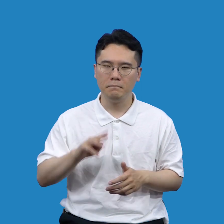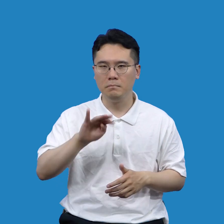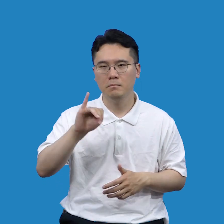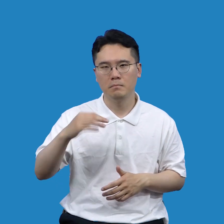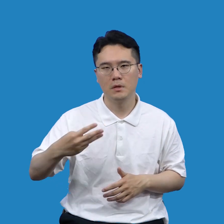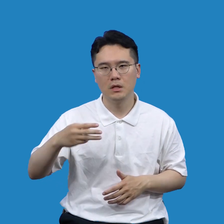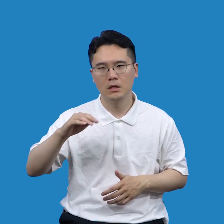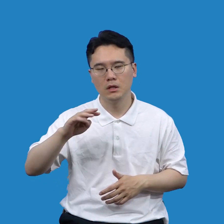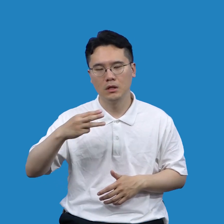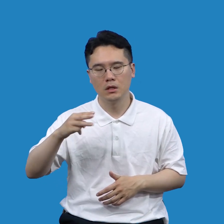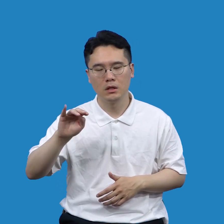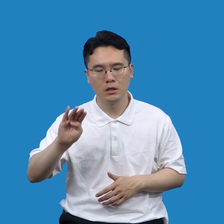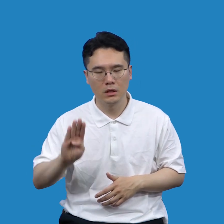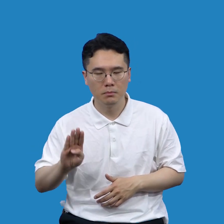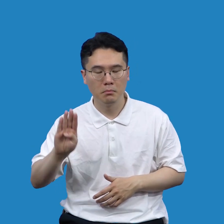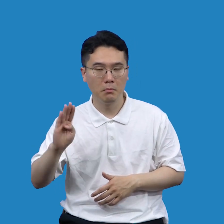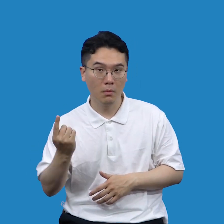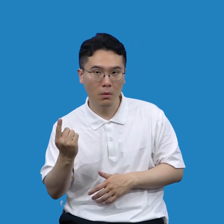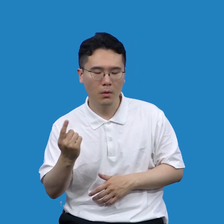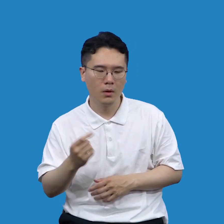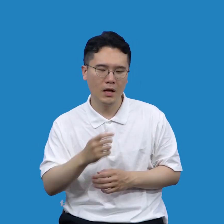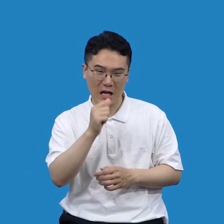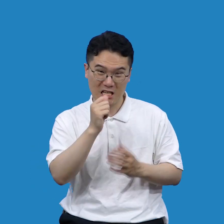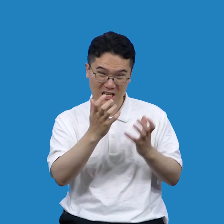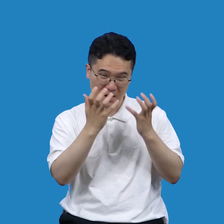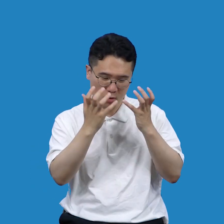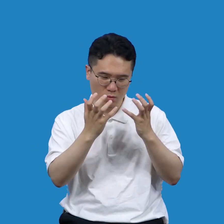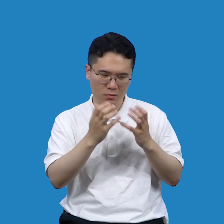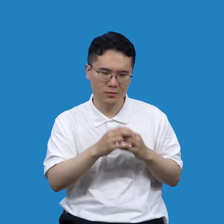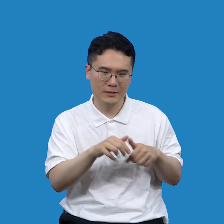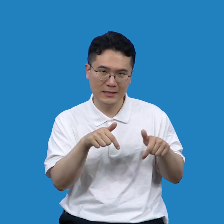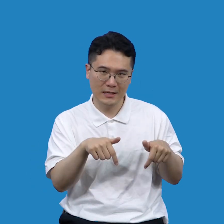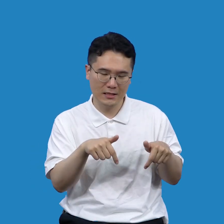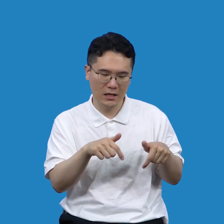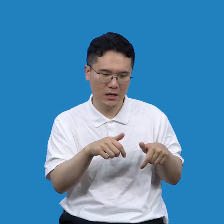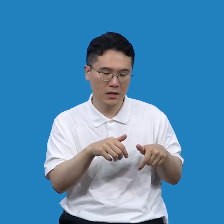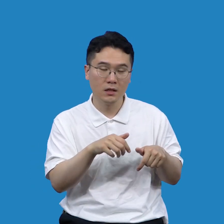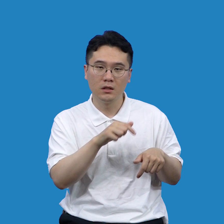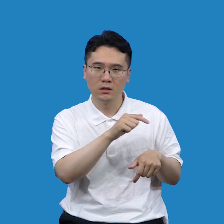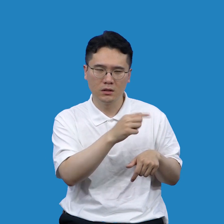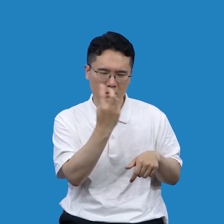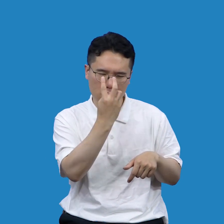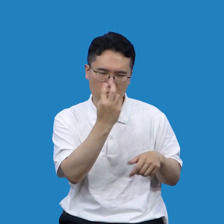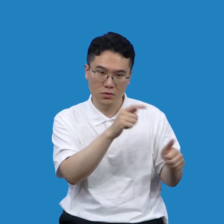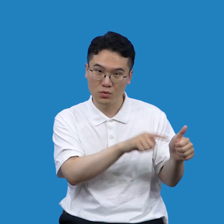감옥의 간수에게 전해진 복음, 그것은 그 집 전체를 구원했죠.